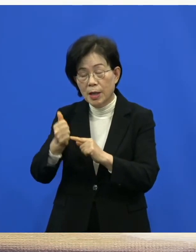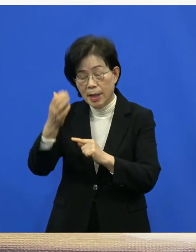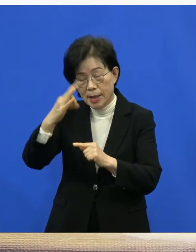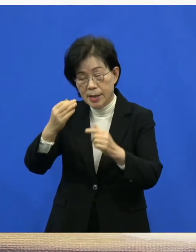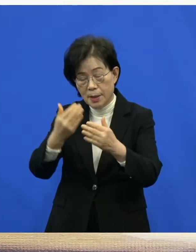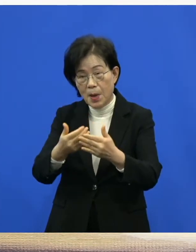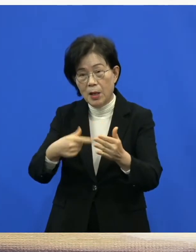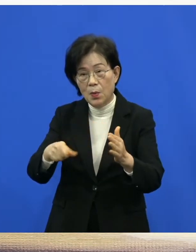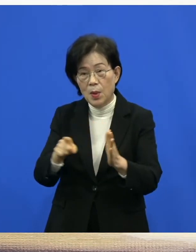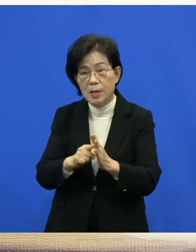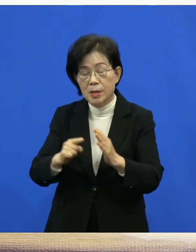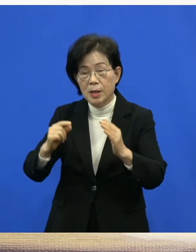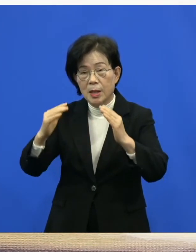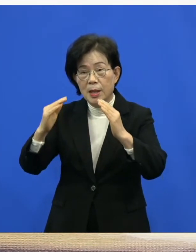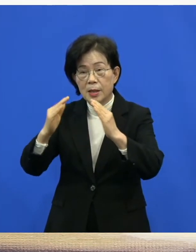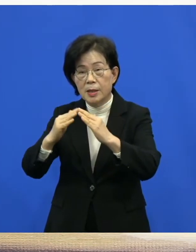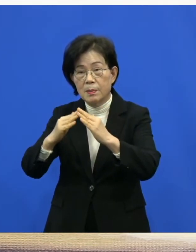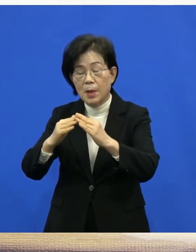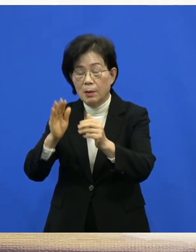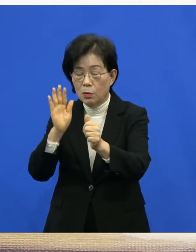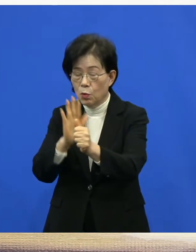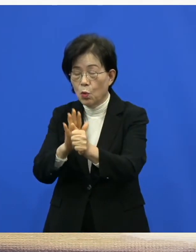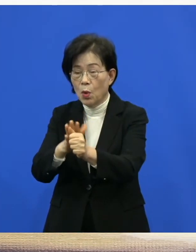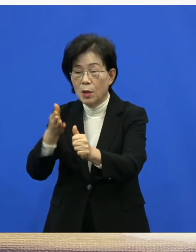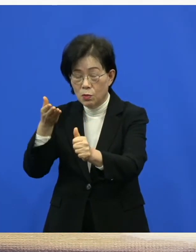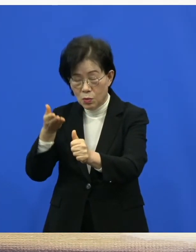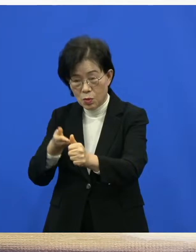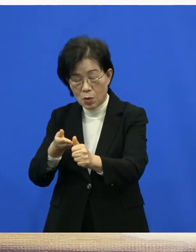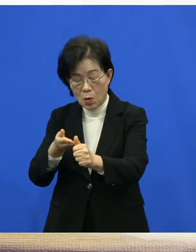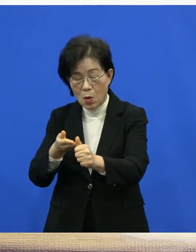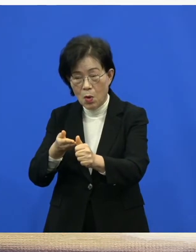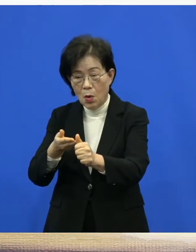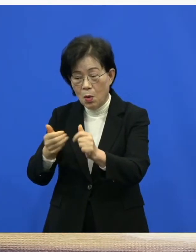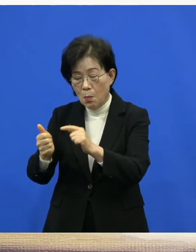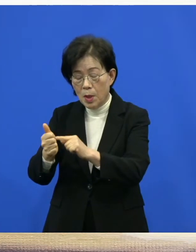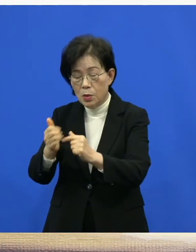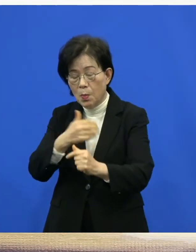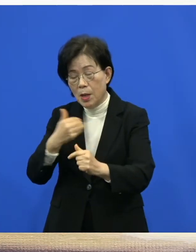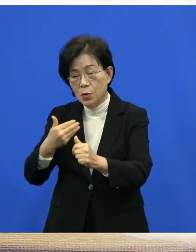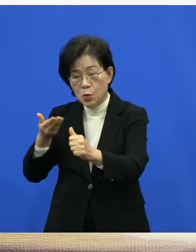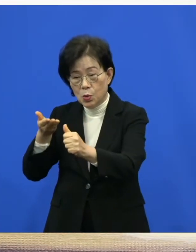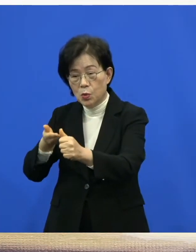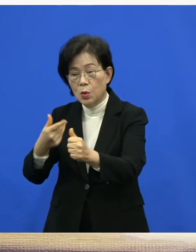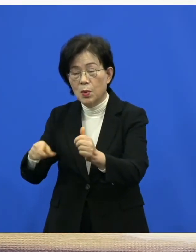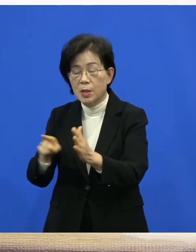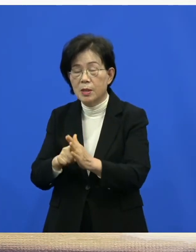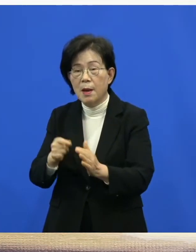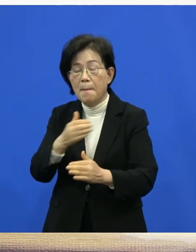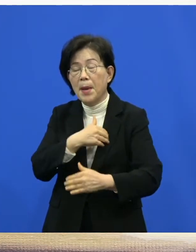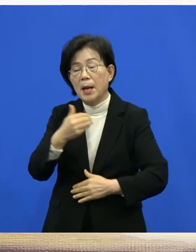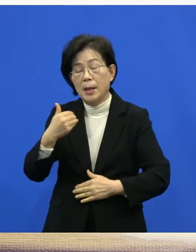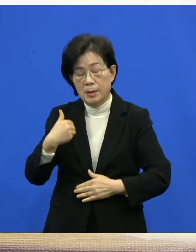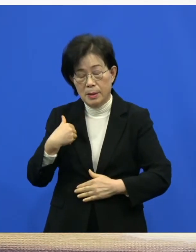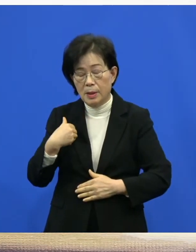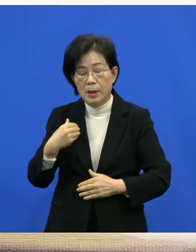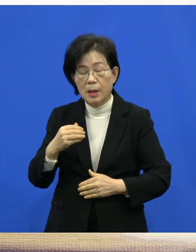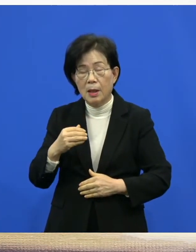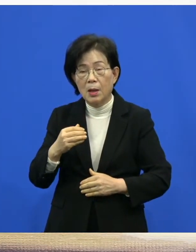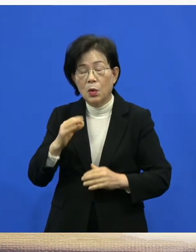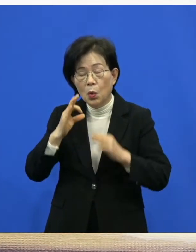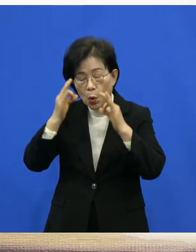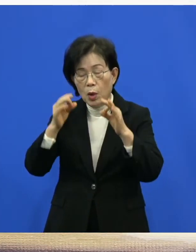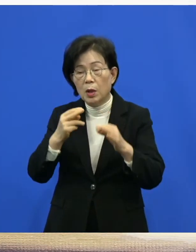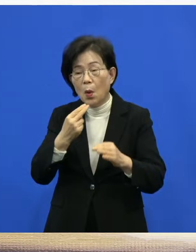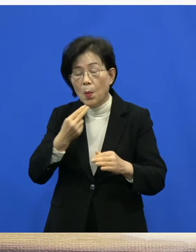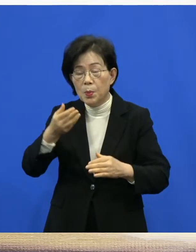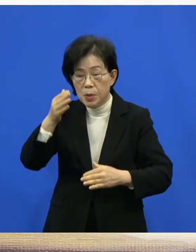주인 집에 뭔가를 하려고 보디발을 만족시키기 위해서 노력한 게 아니에요. 그냥 그가 복 있는